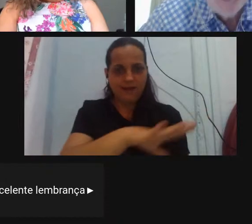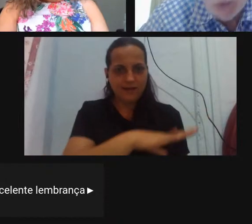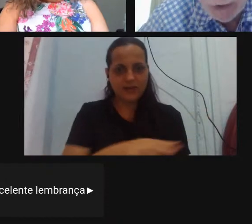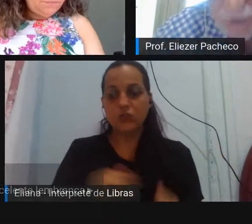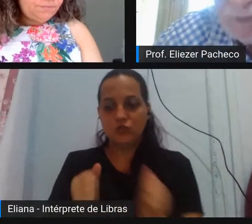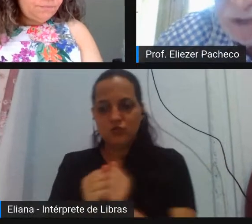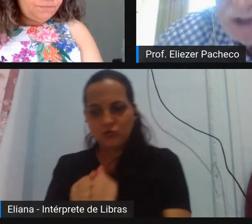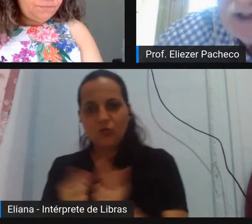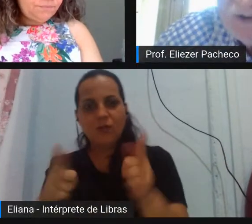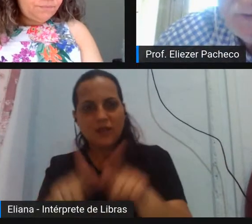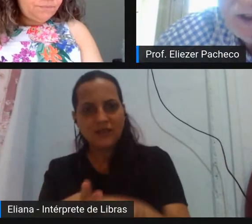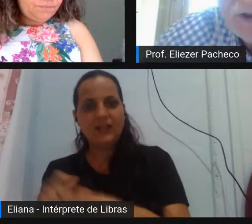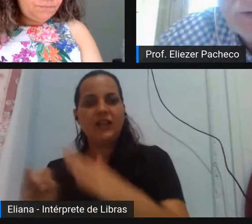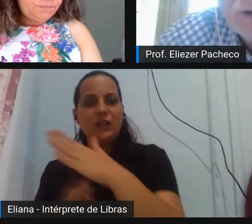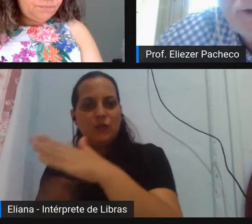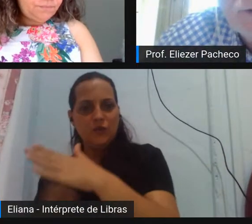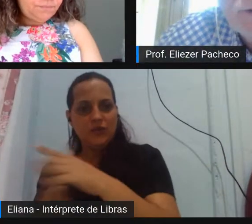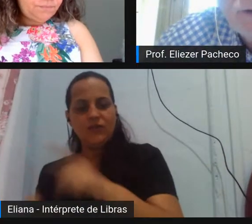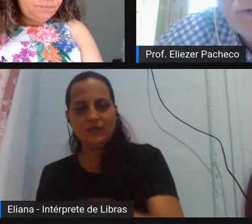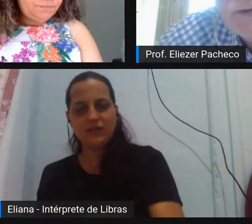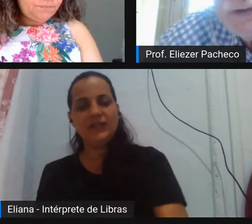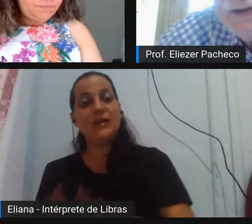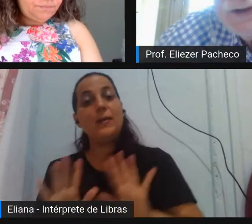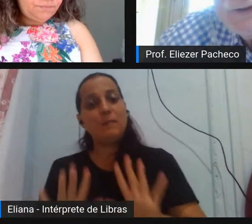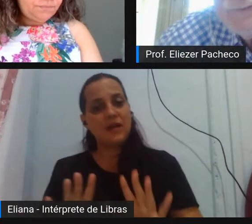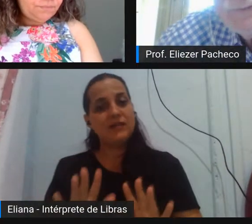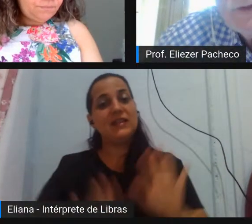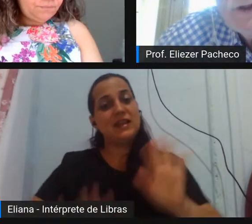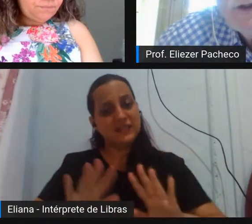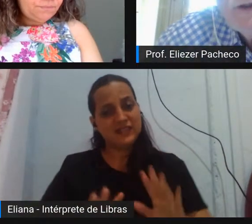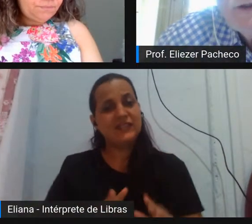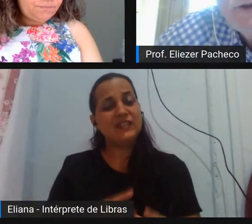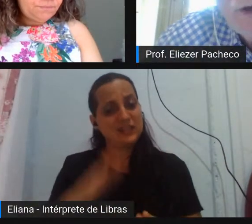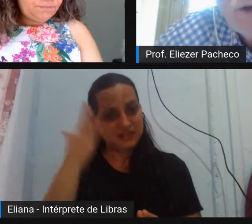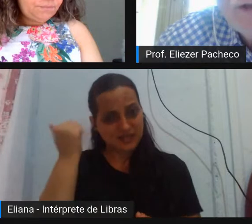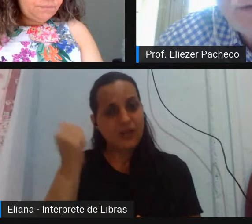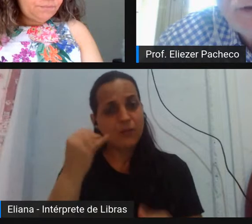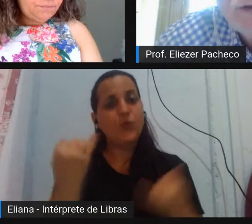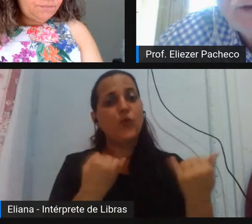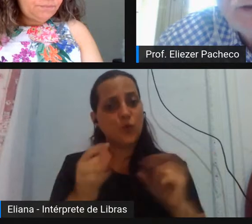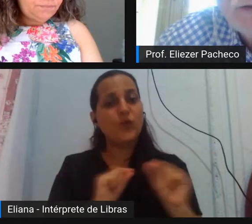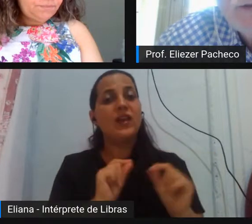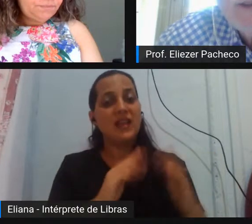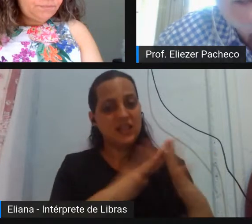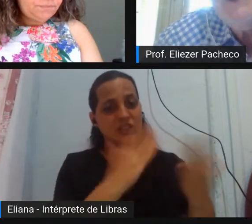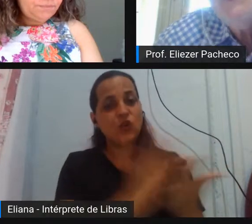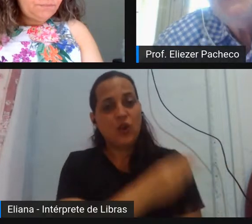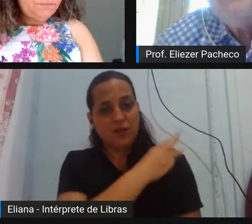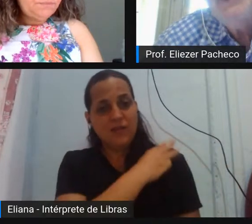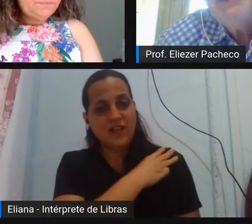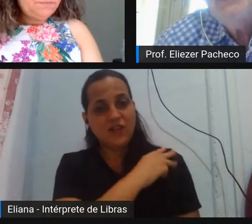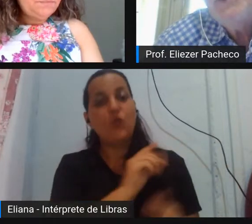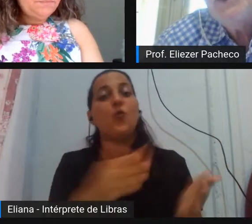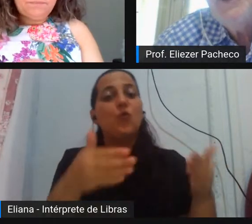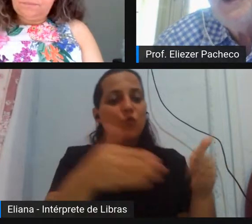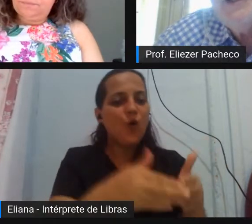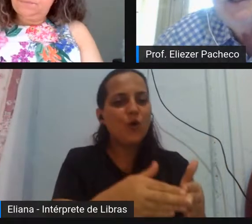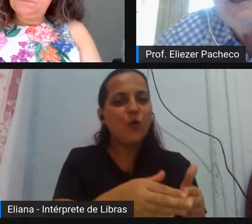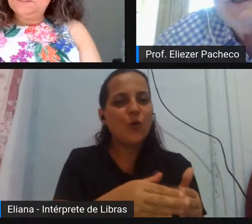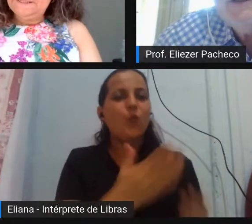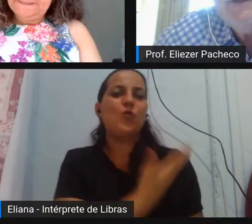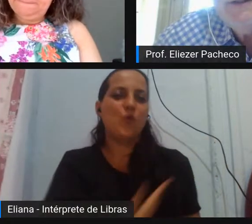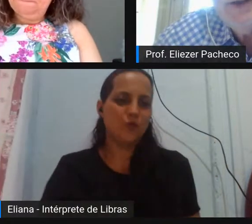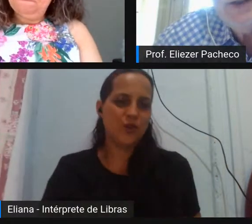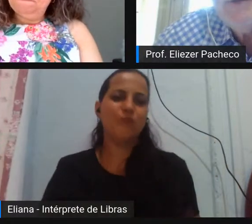embora tenha um outro objetivo partindo desse governo fascista, nós temos, naquele princípio que eu